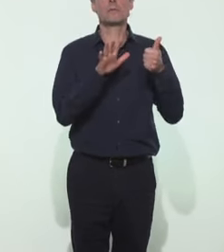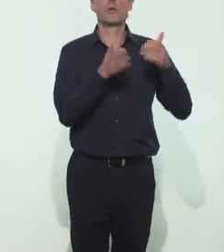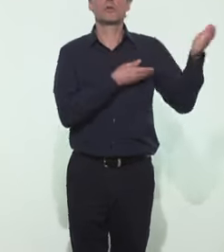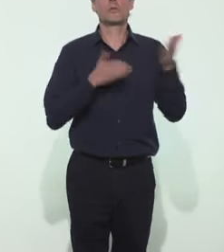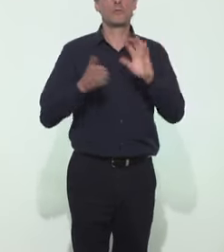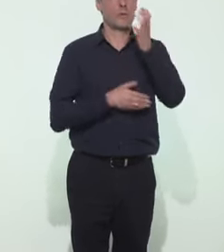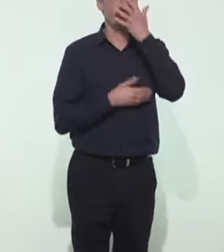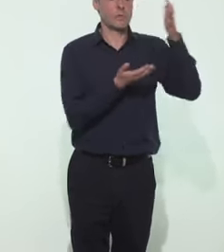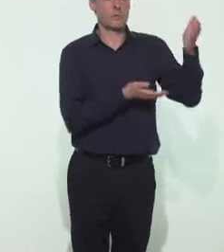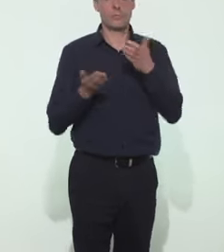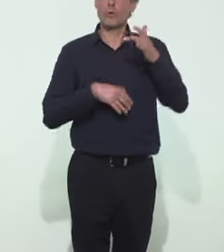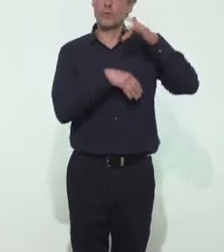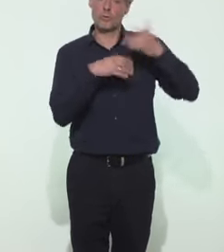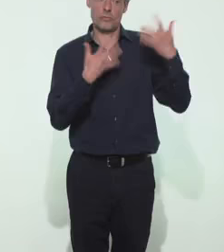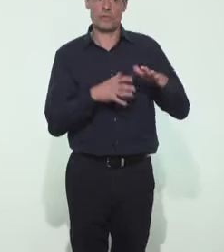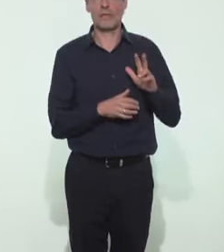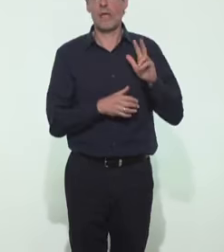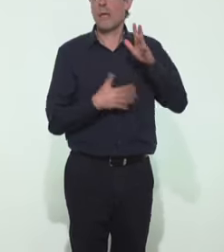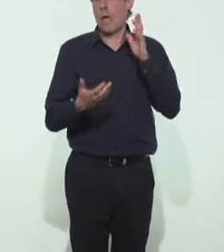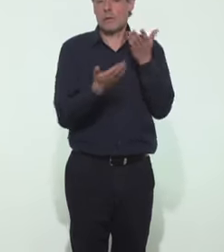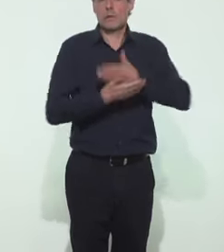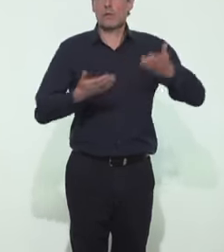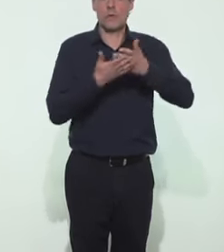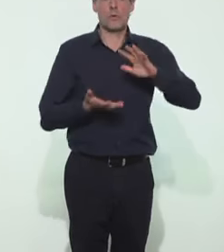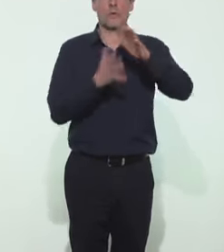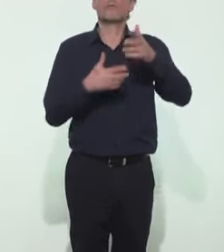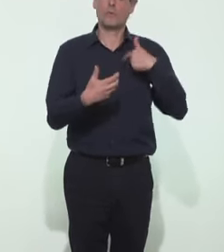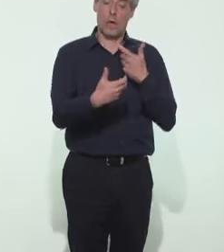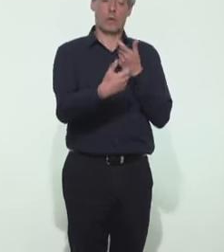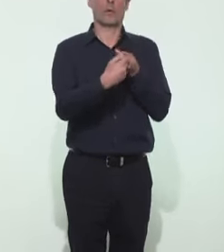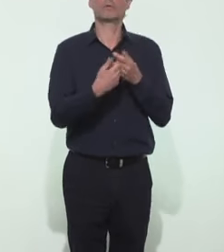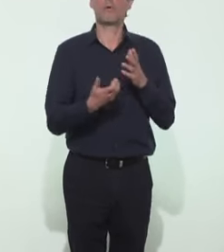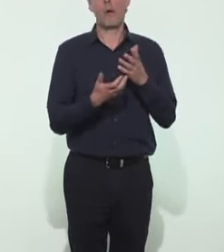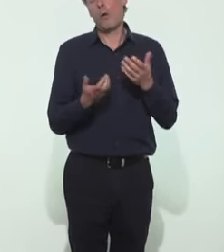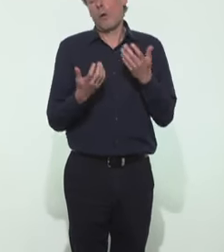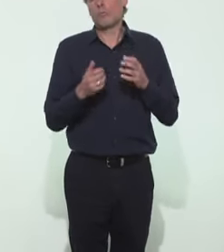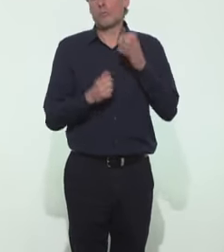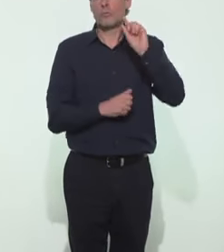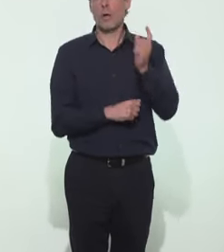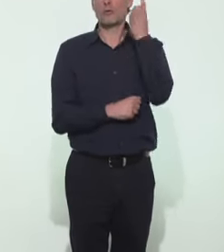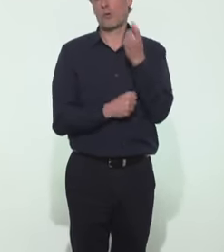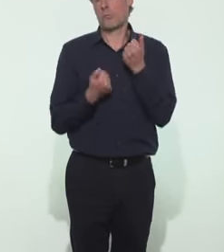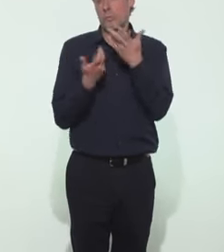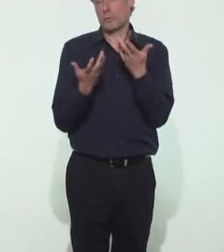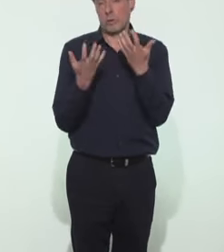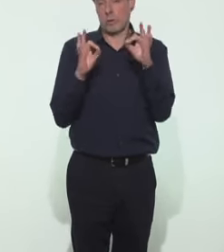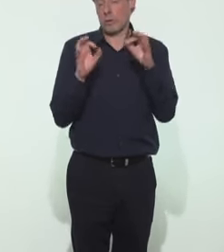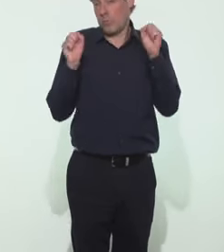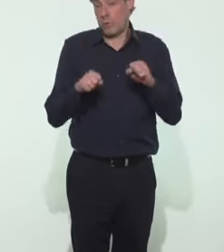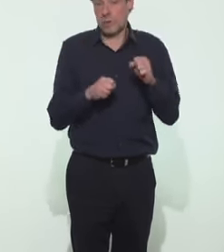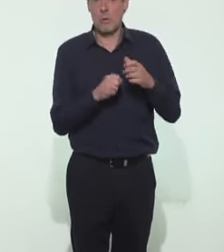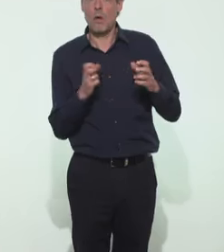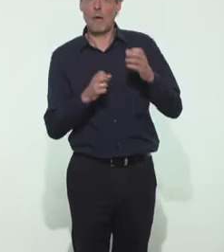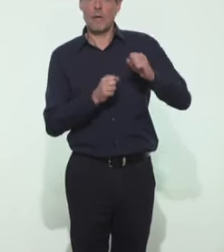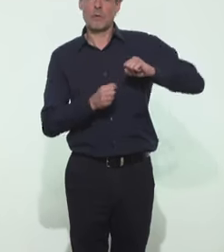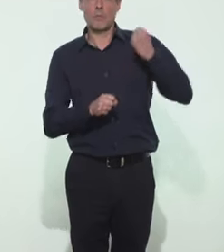de passion de réanimation déjà réalisé et nous nous adaptons à chaque fois aux besoins donc nous pouvons en faire plusieurs dizaines chaque jour tout va dépendre de l'évolution s'il ya un peu moins